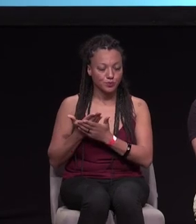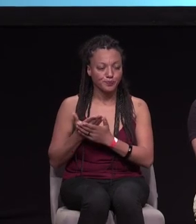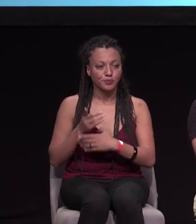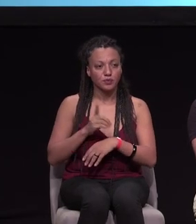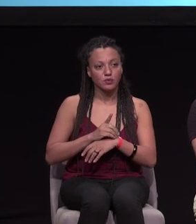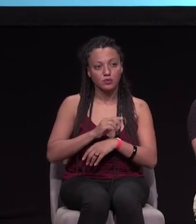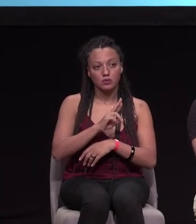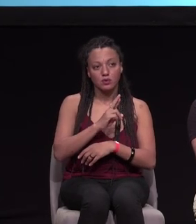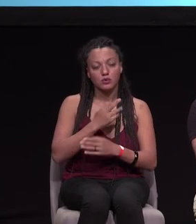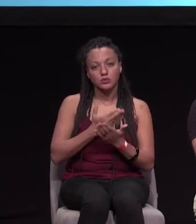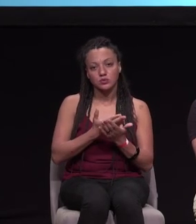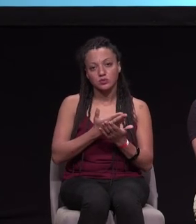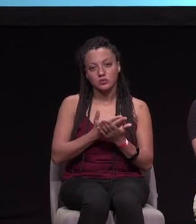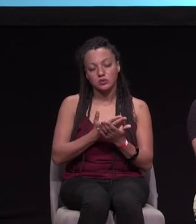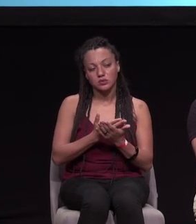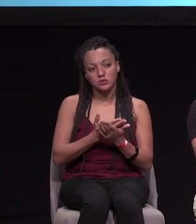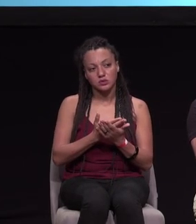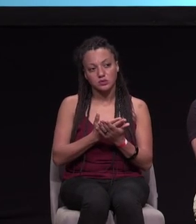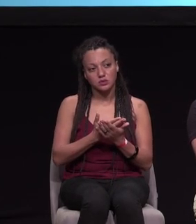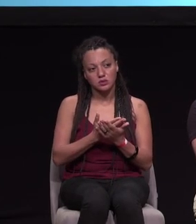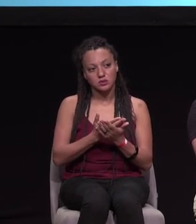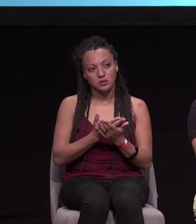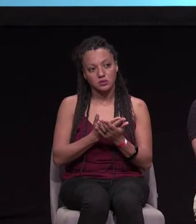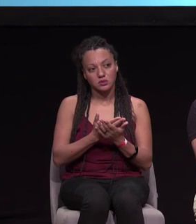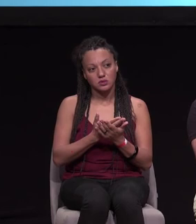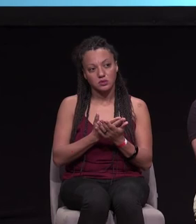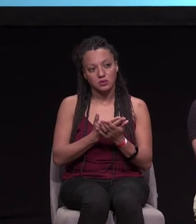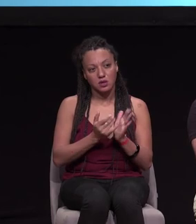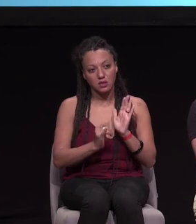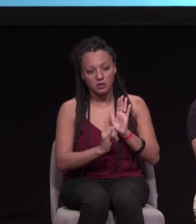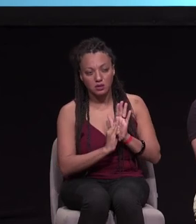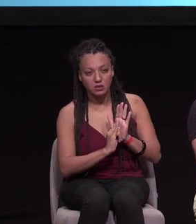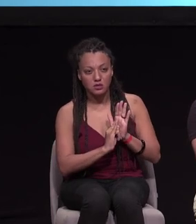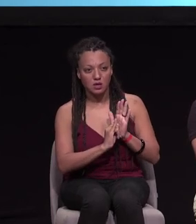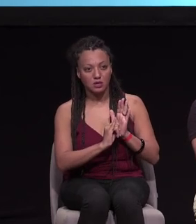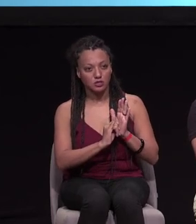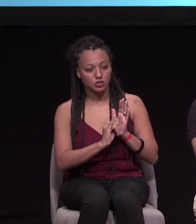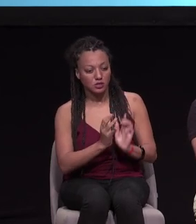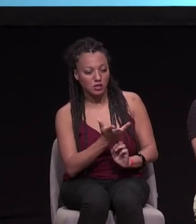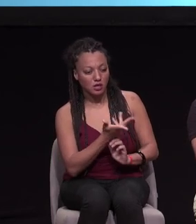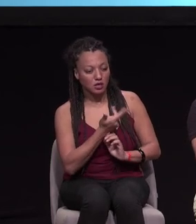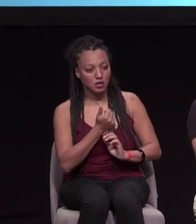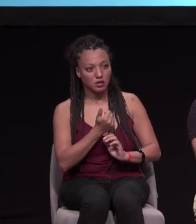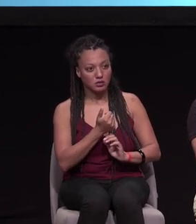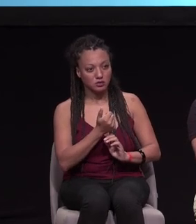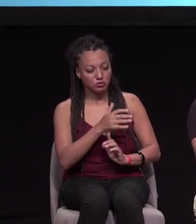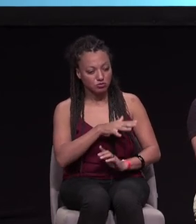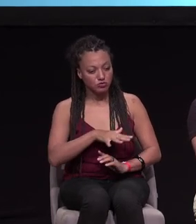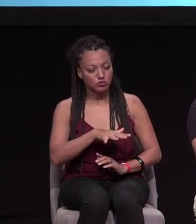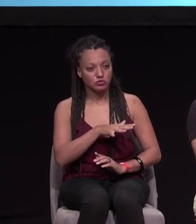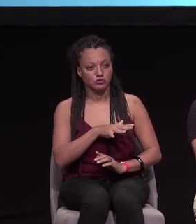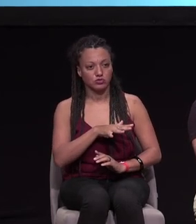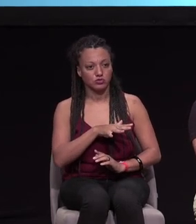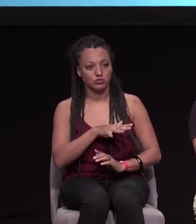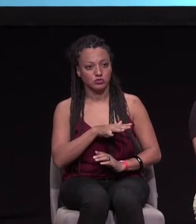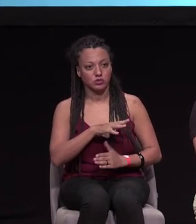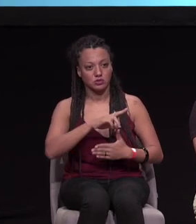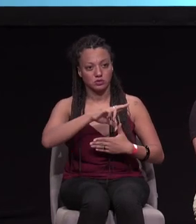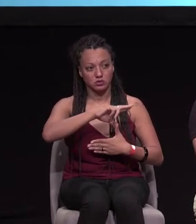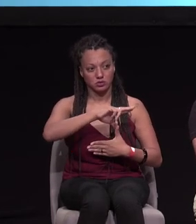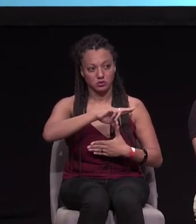eu estudei essa formação identitária e essa plástica é nessa identidade latino-americana